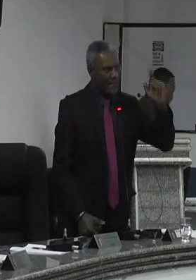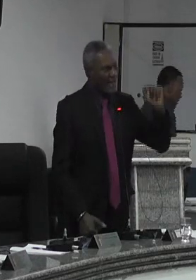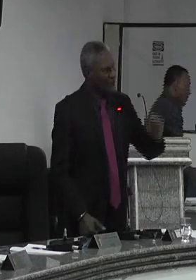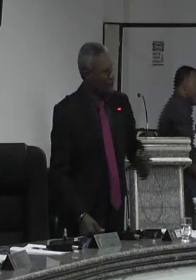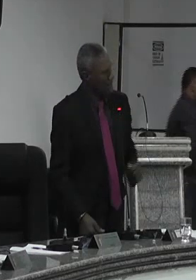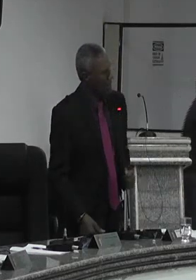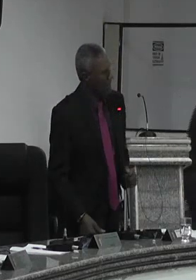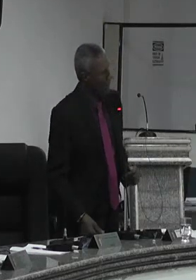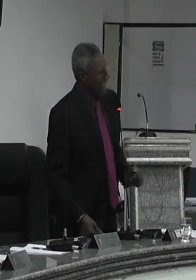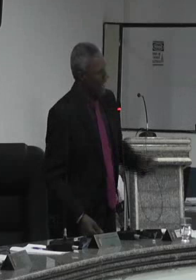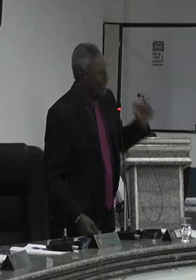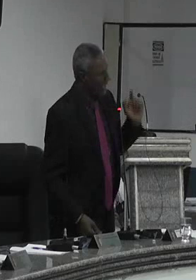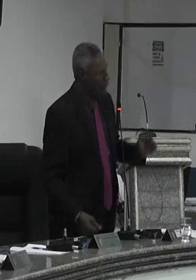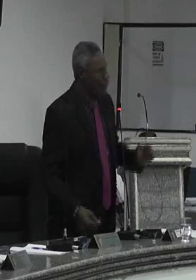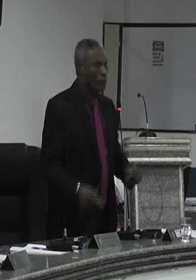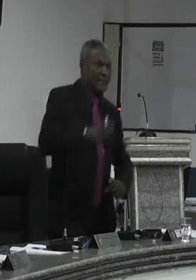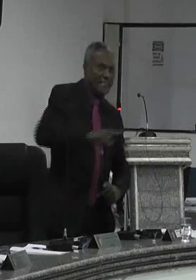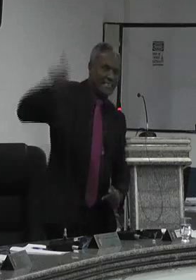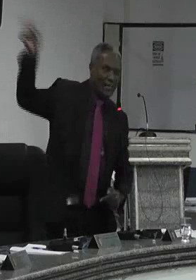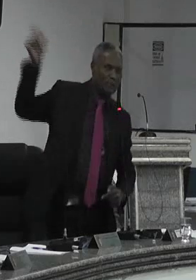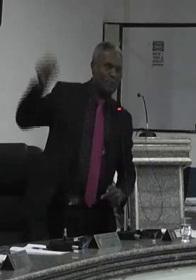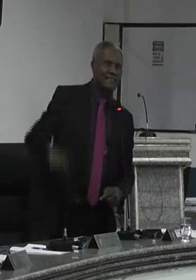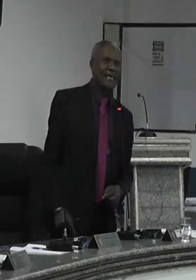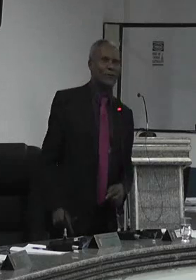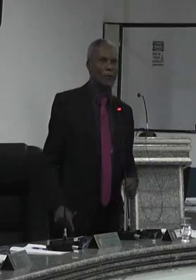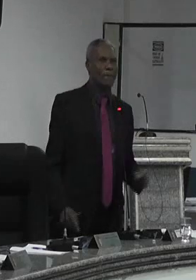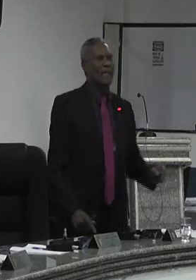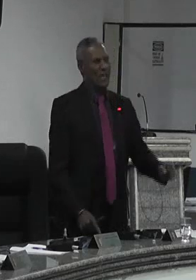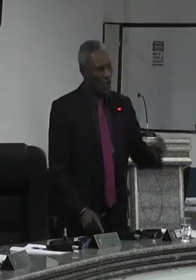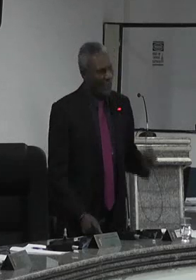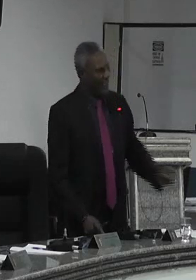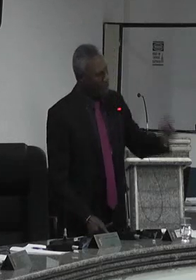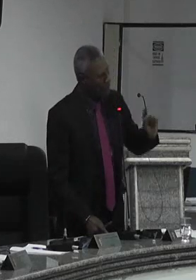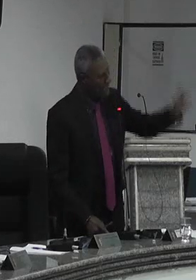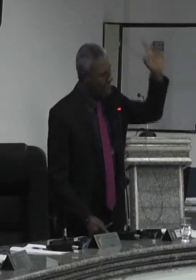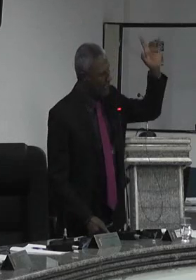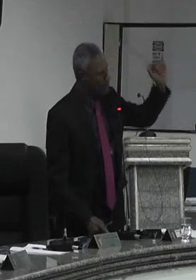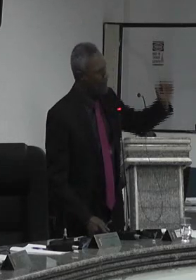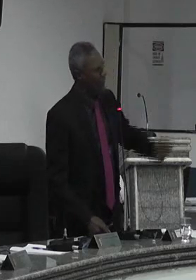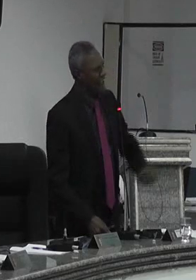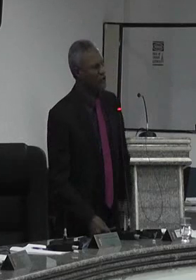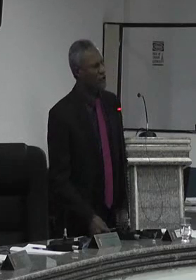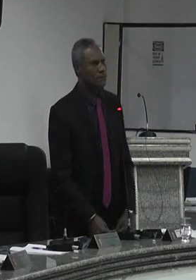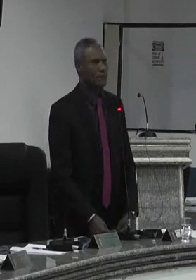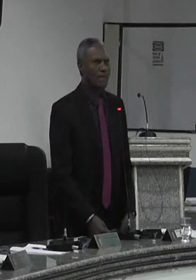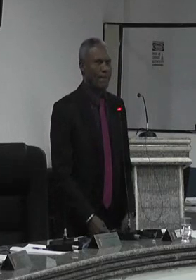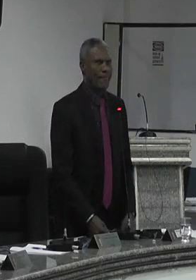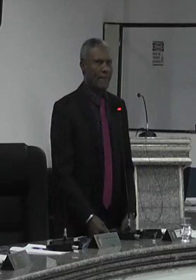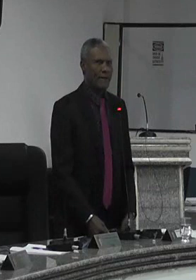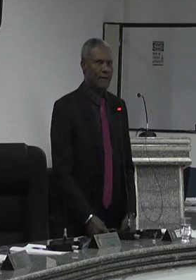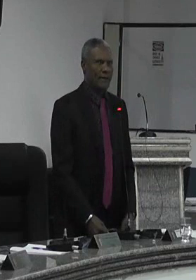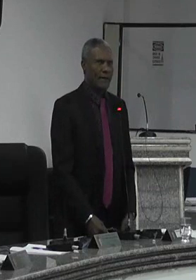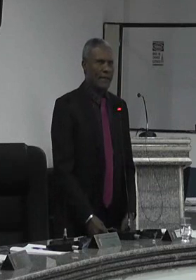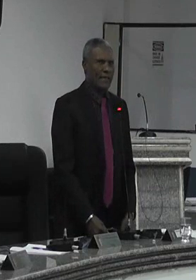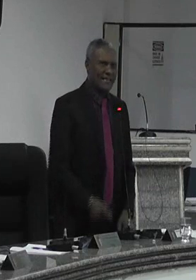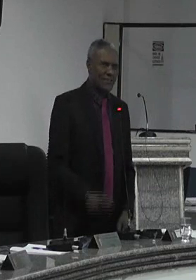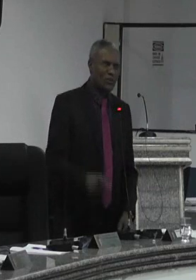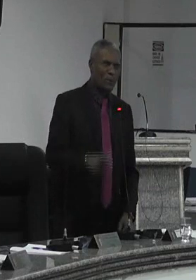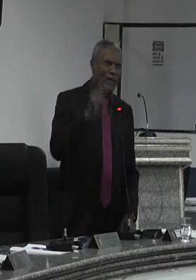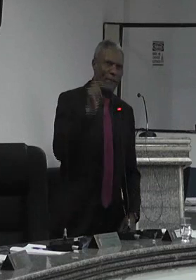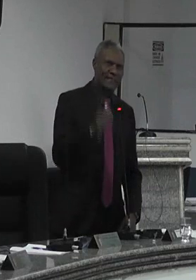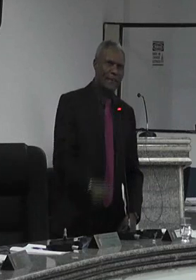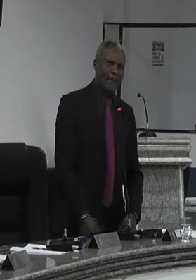Ilhéus em Debate é olhando 15 anos passado e olhando 15 anos para frente. E